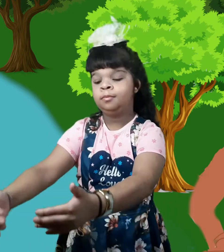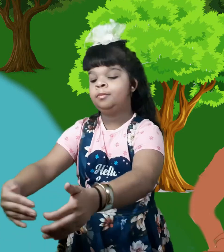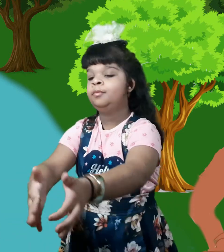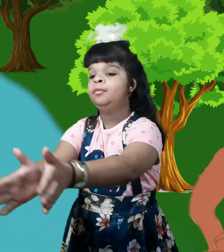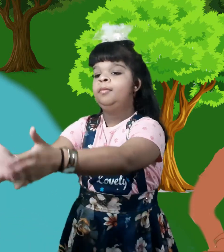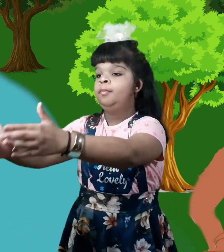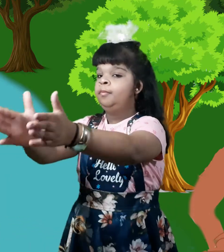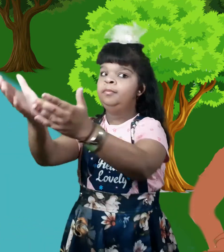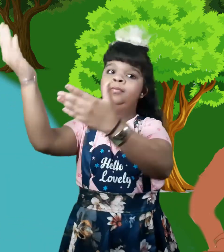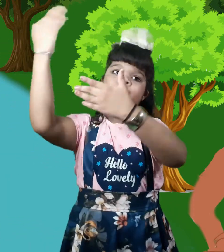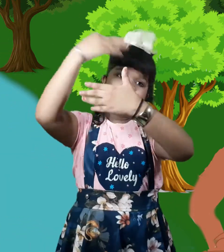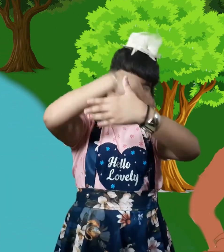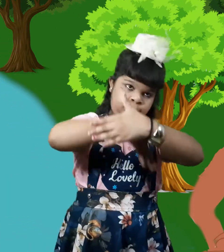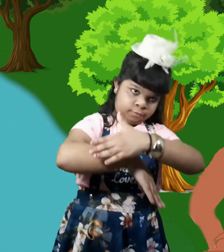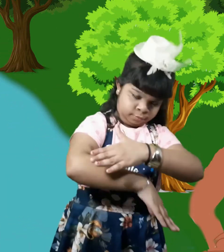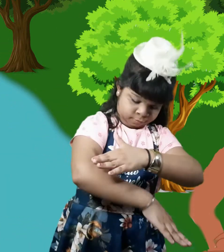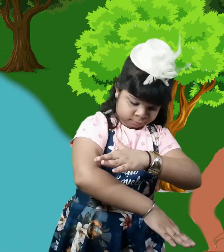फिसलकर नदी में जा गिरी।